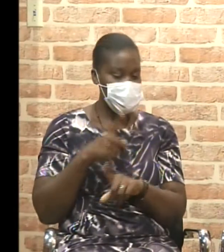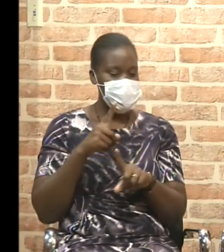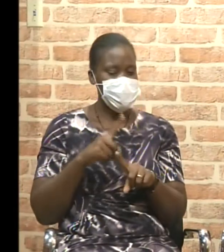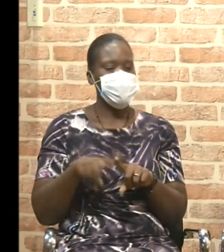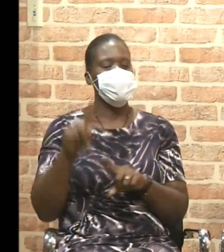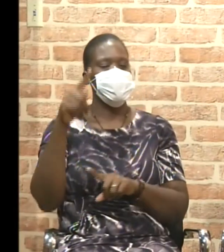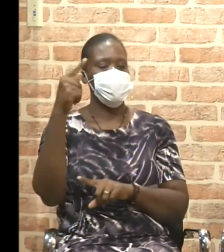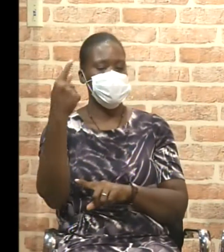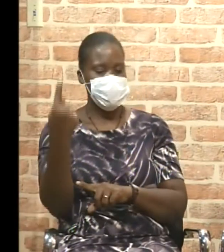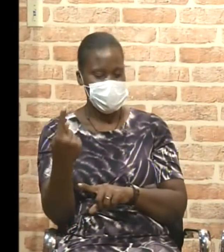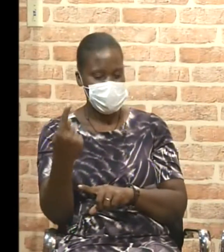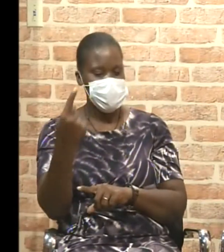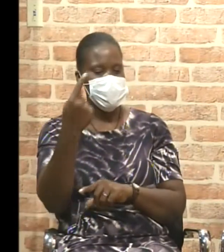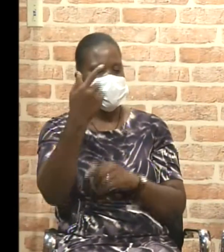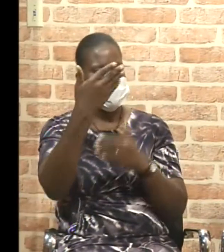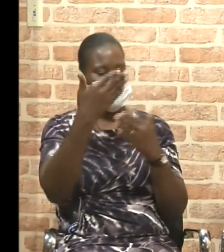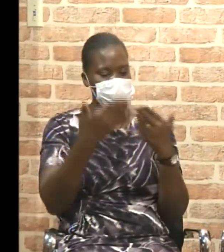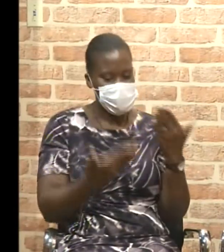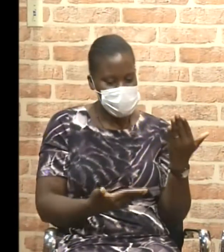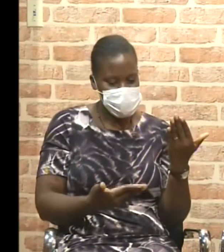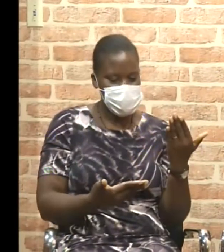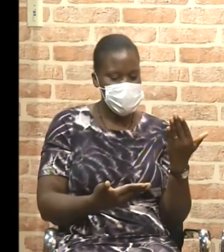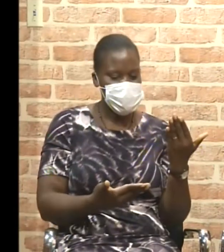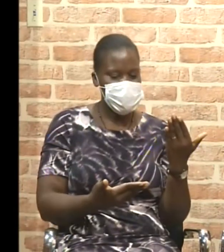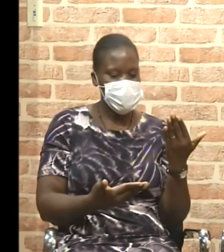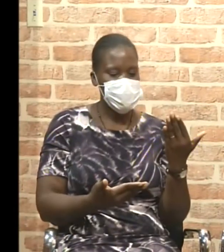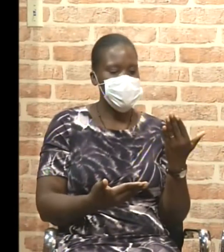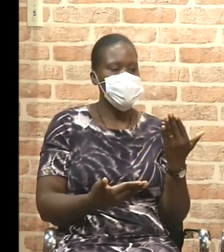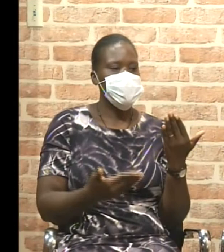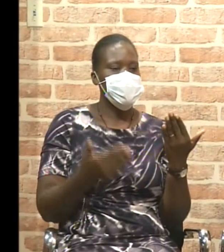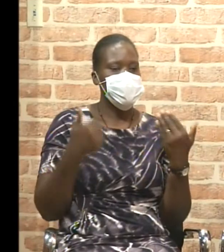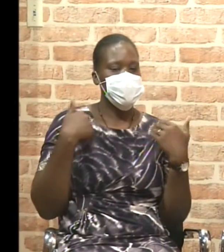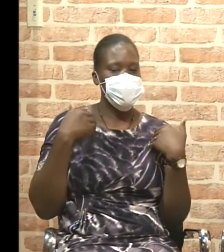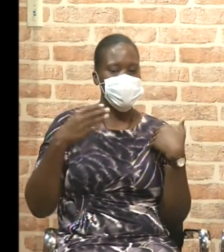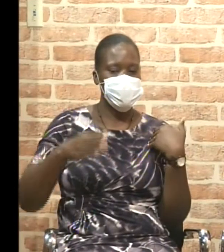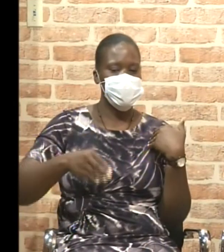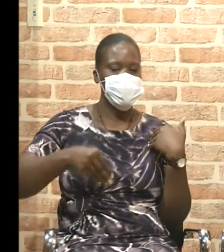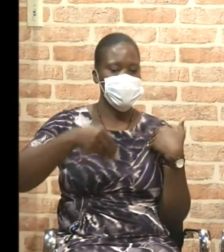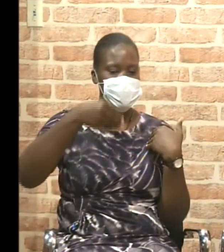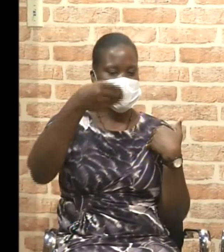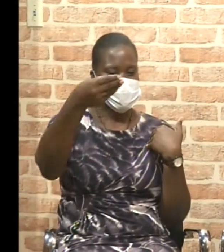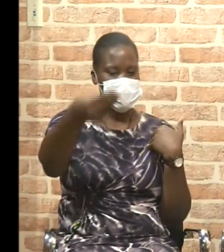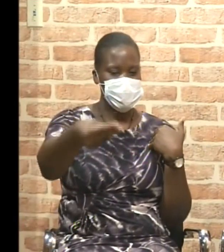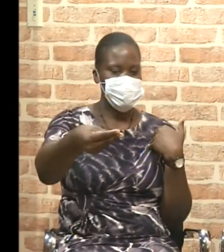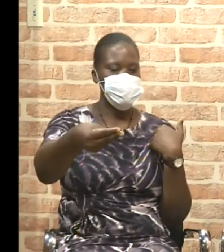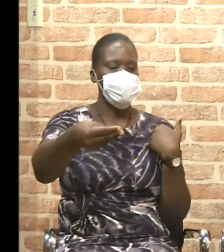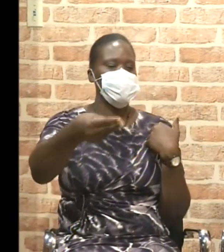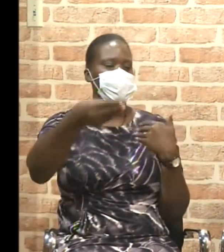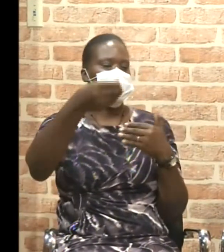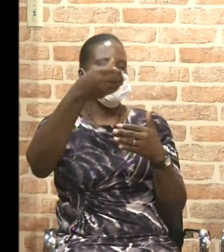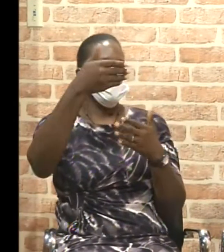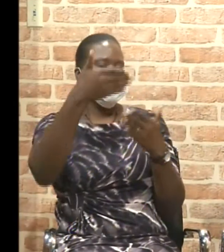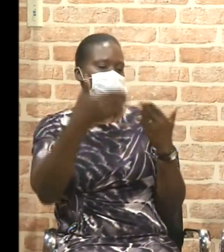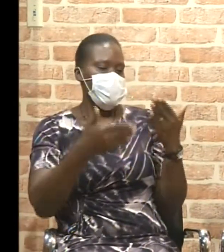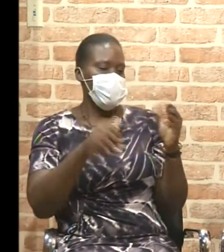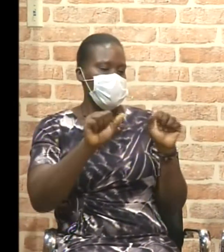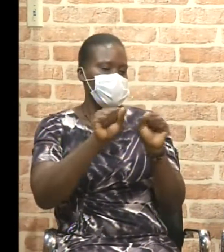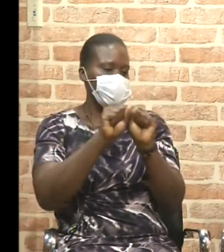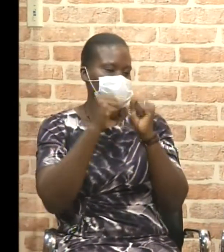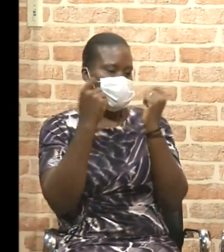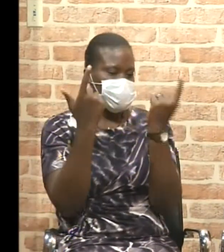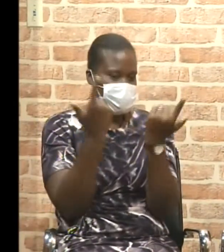nous allons agir sur lui, nous avons un rapport pour nous acheminer vers l'affaire sociale parce que il y a un monde qui était